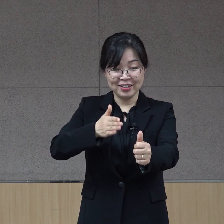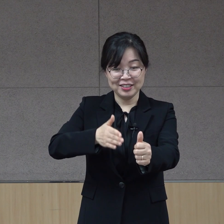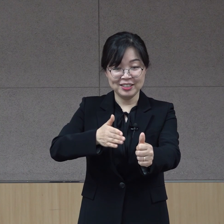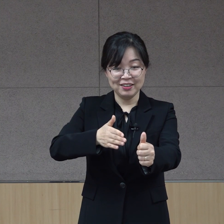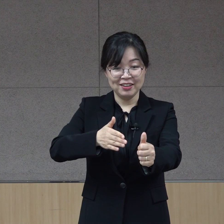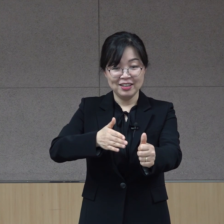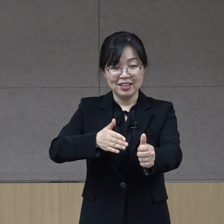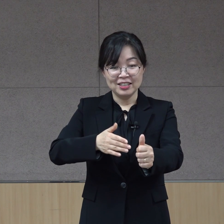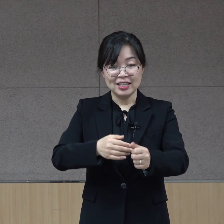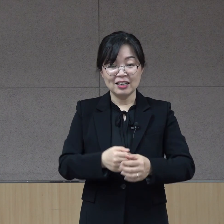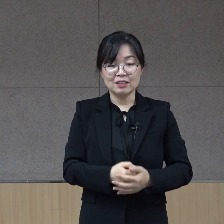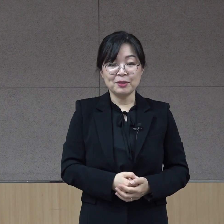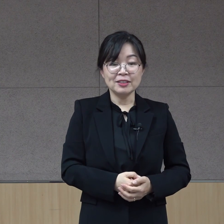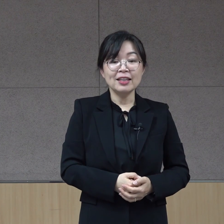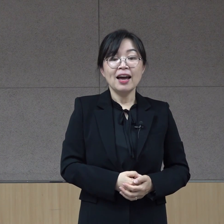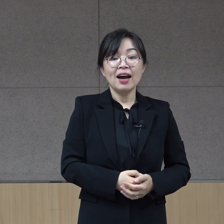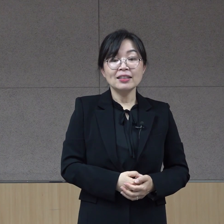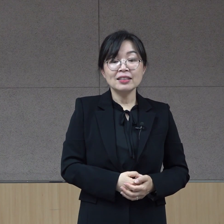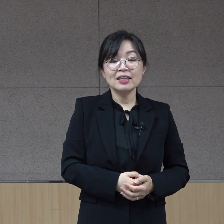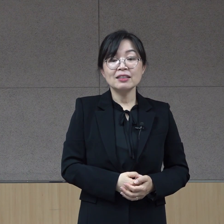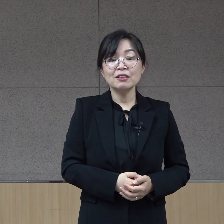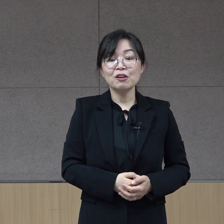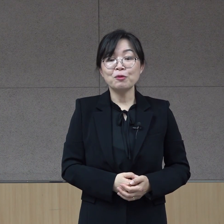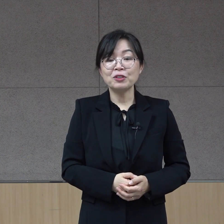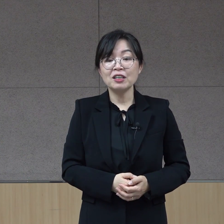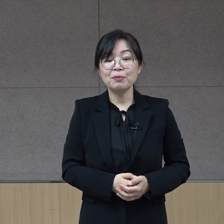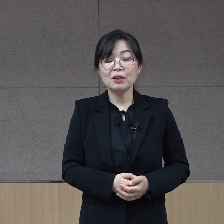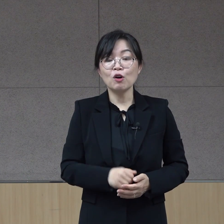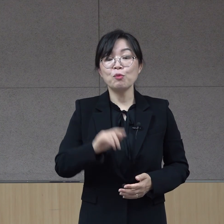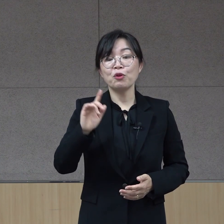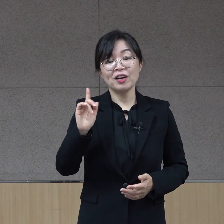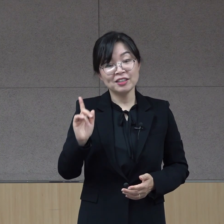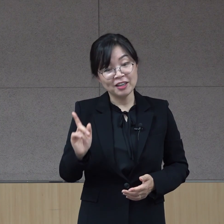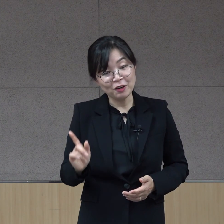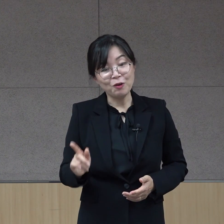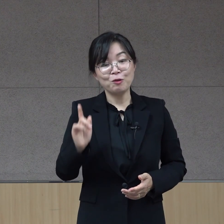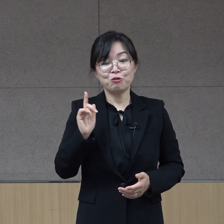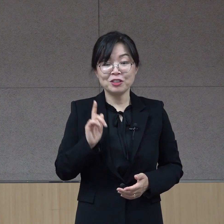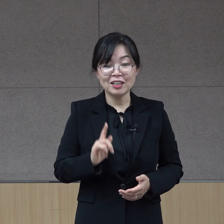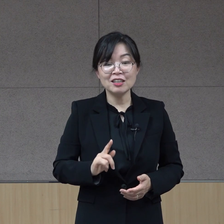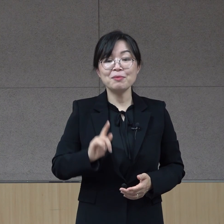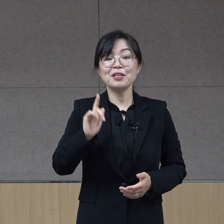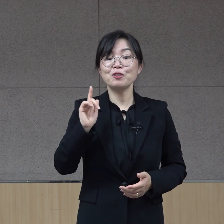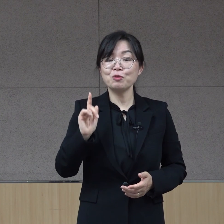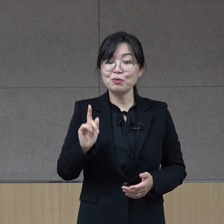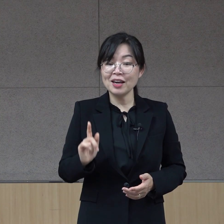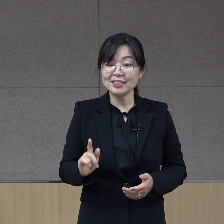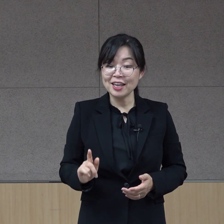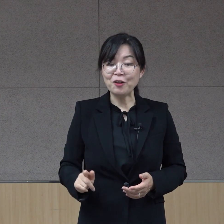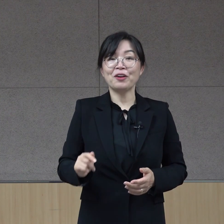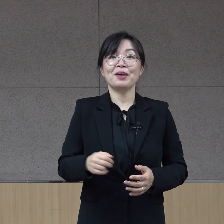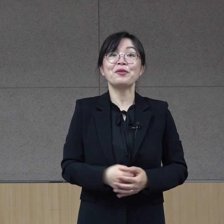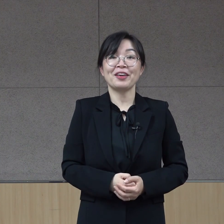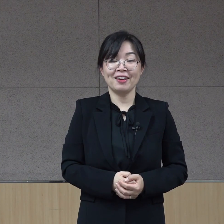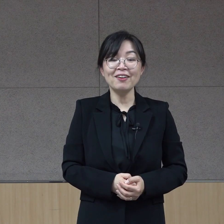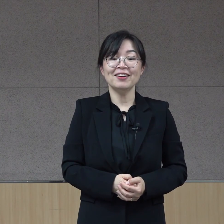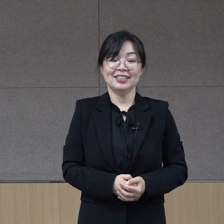그렇죠. 자, 그러면은 하늘이 흐린 걸 보니 비가 올 모양이에요. 우산을 미리 준비하세요. 해볼게요.